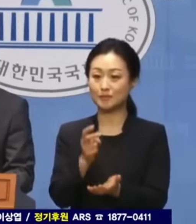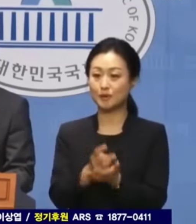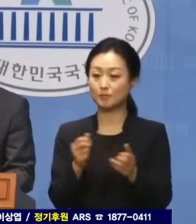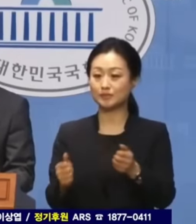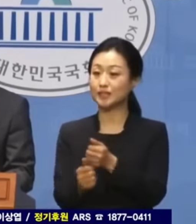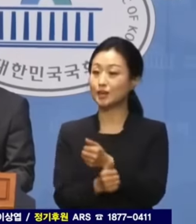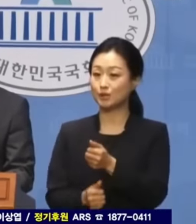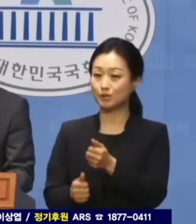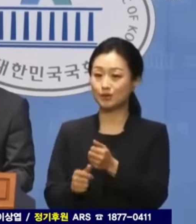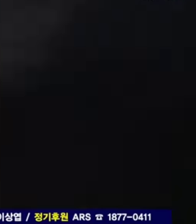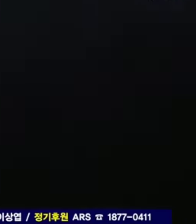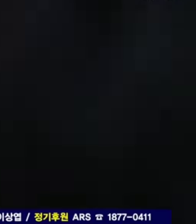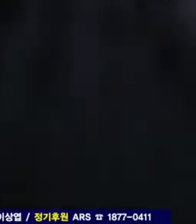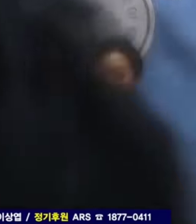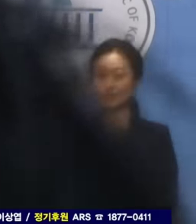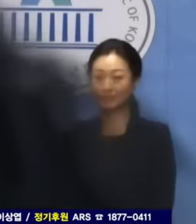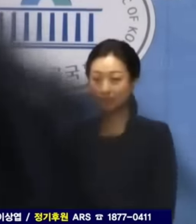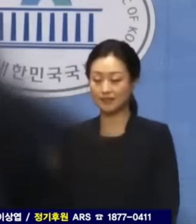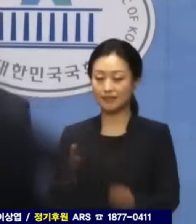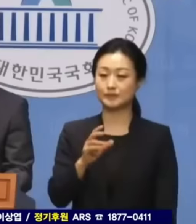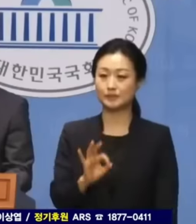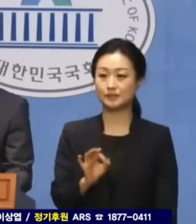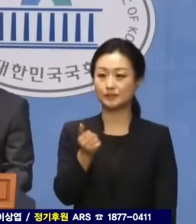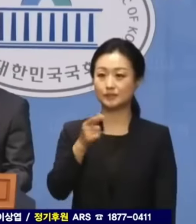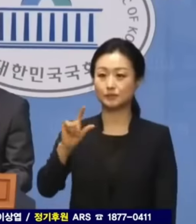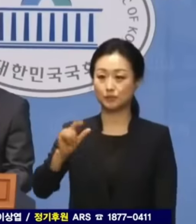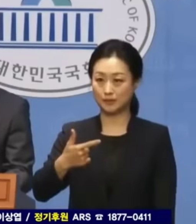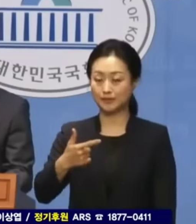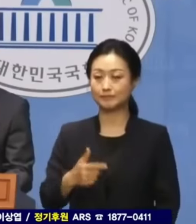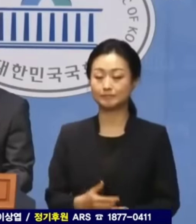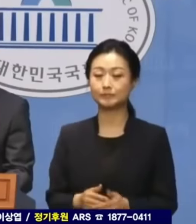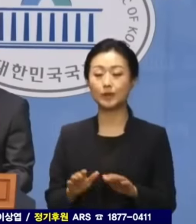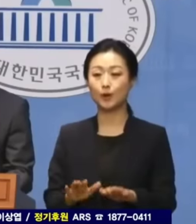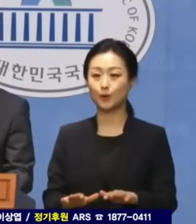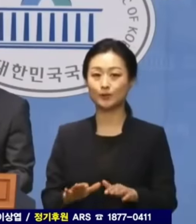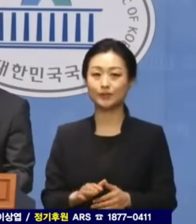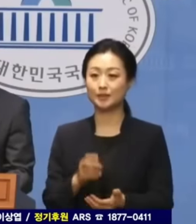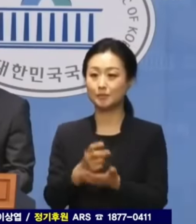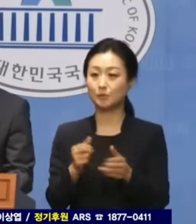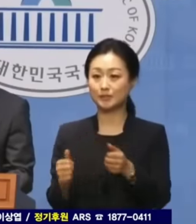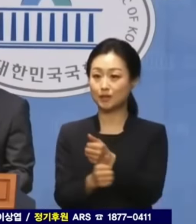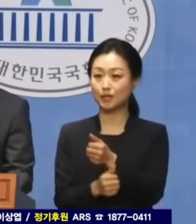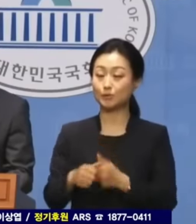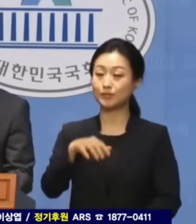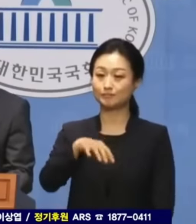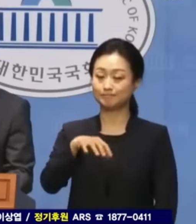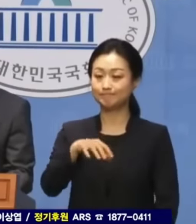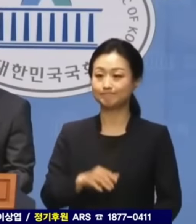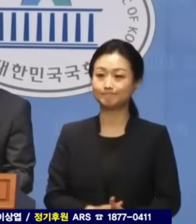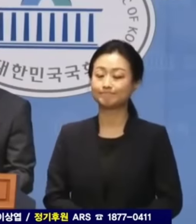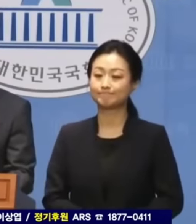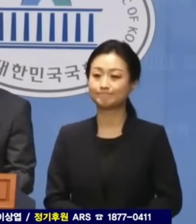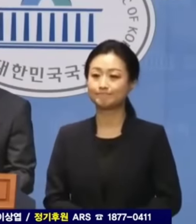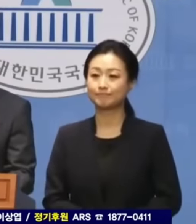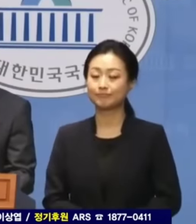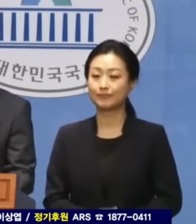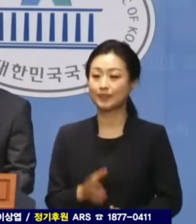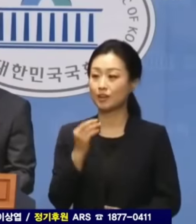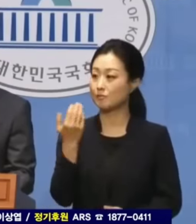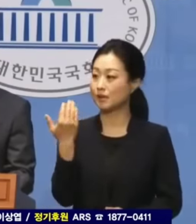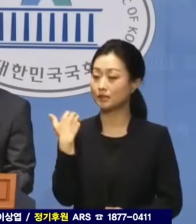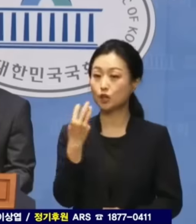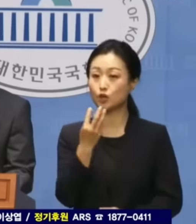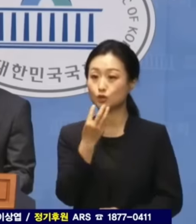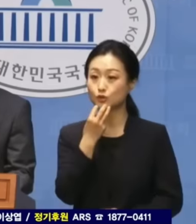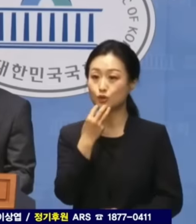법사위 간사를 맡고 있는 김승원입니다. 오늘은 저희 법사위에서 얼마 전